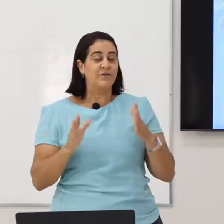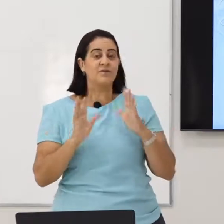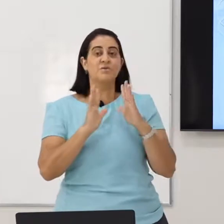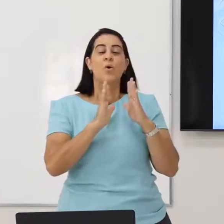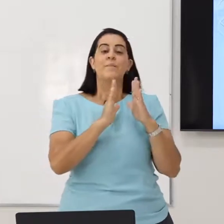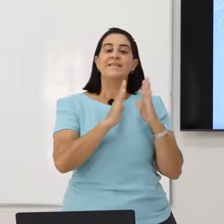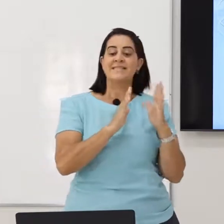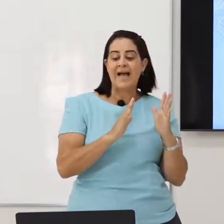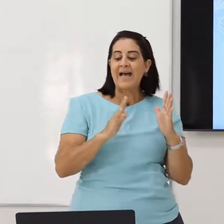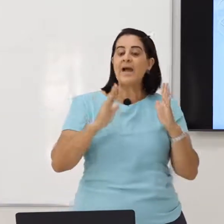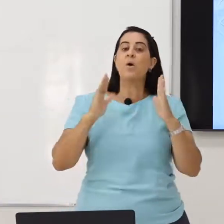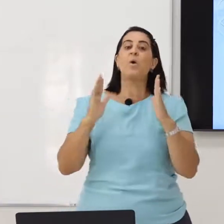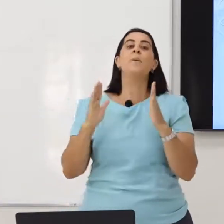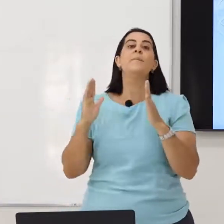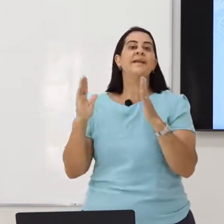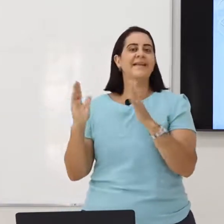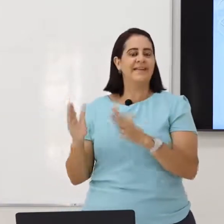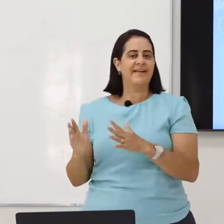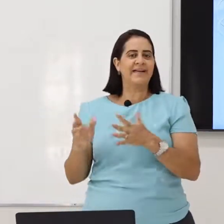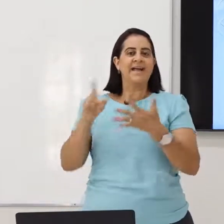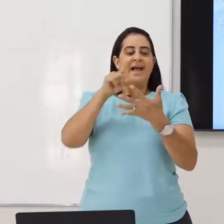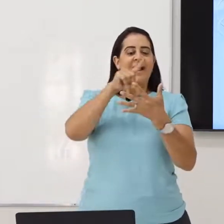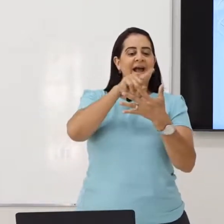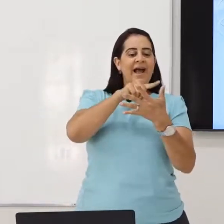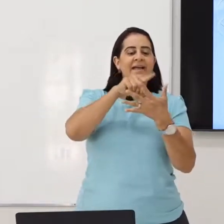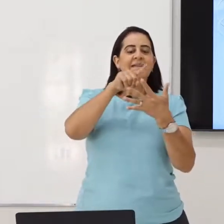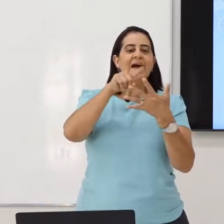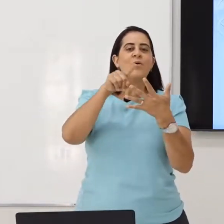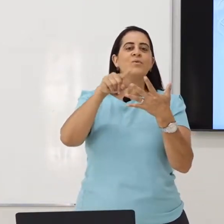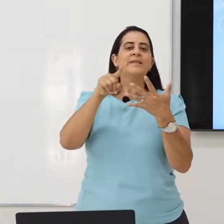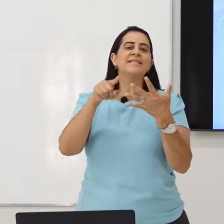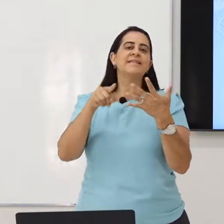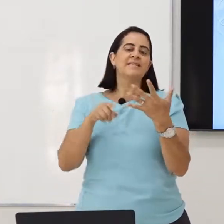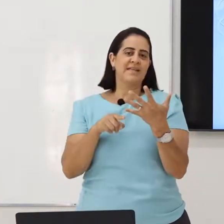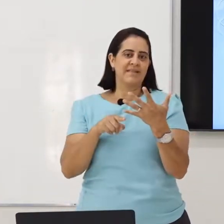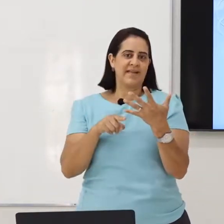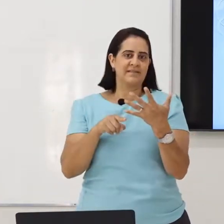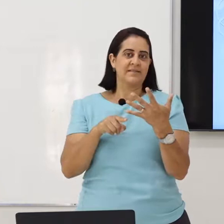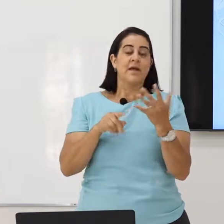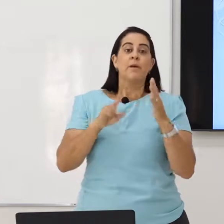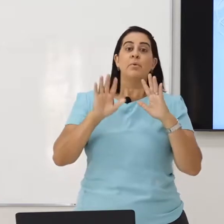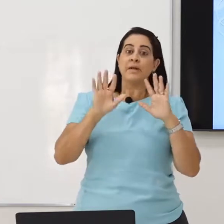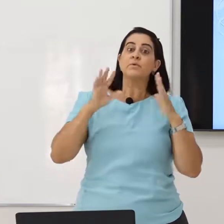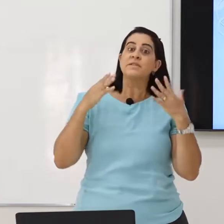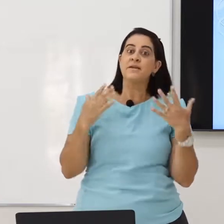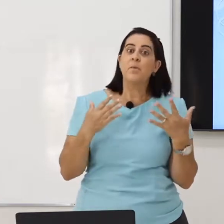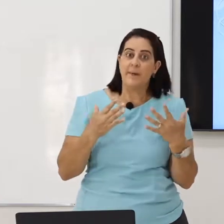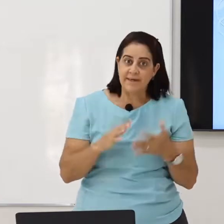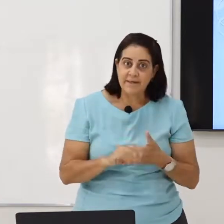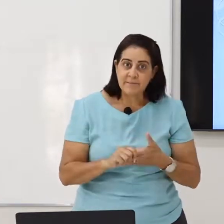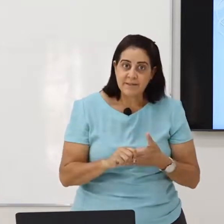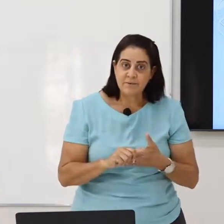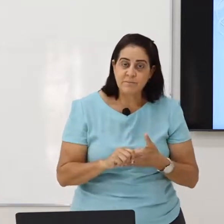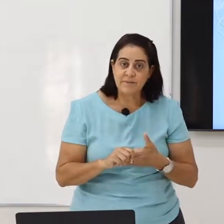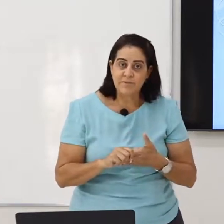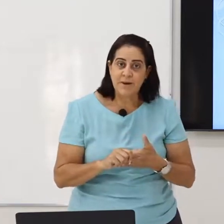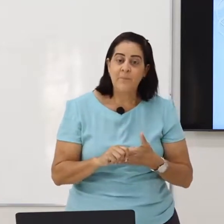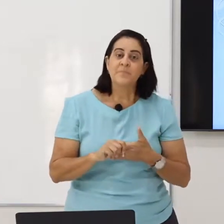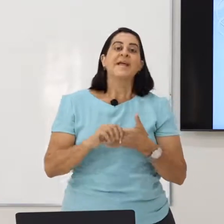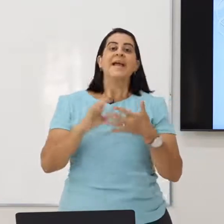vamos começar a compreender cada um desses itens. Porque os 5 parâmetros, pessoal,